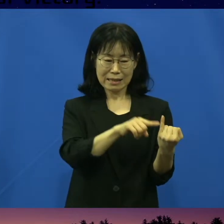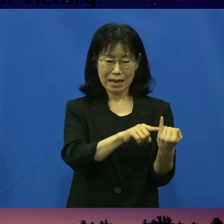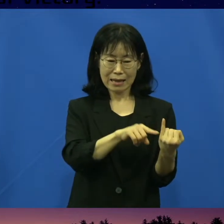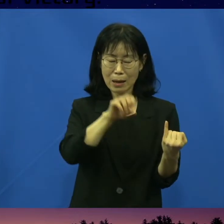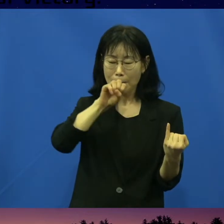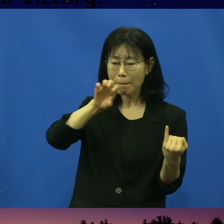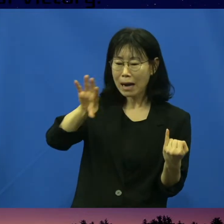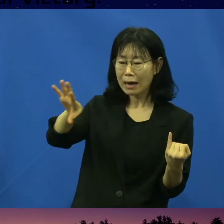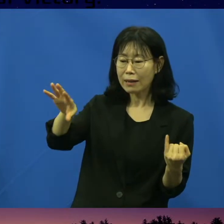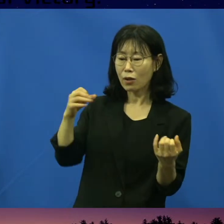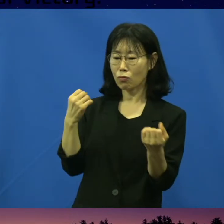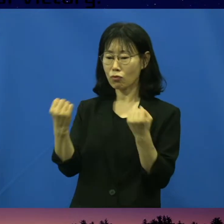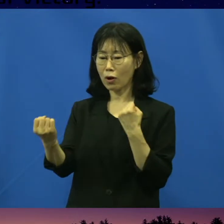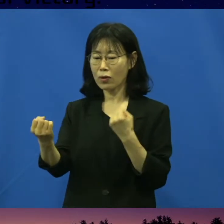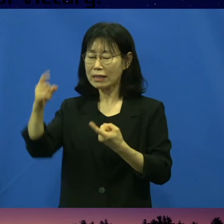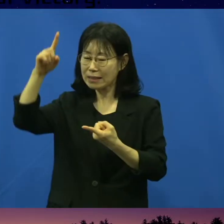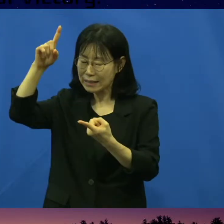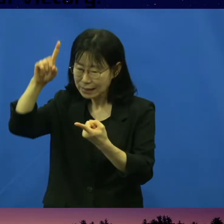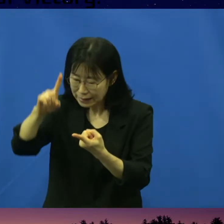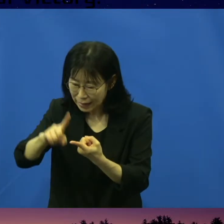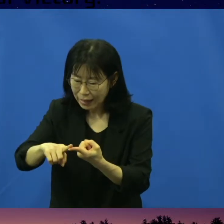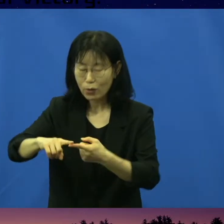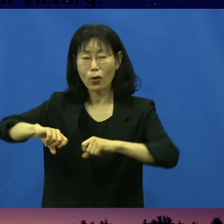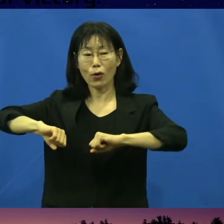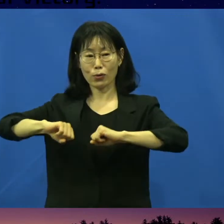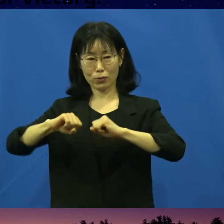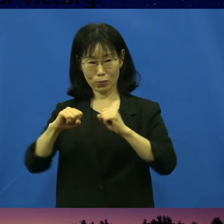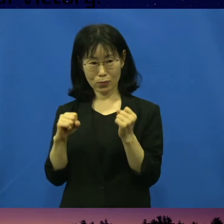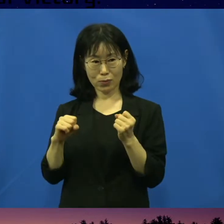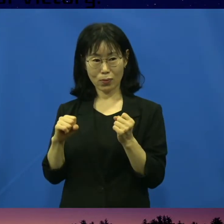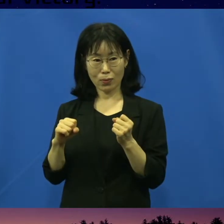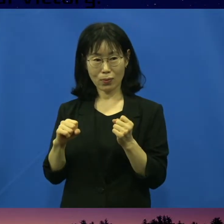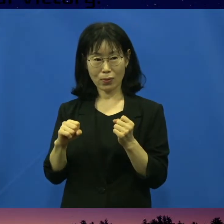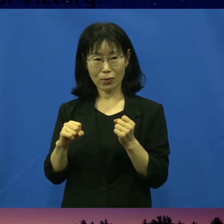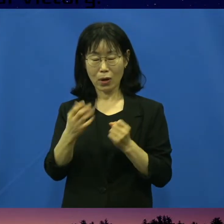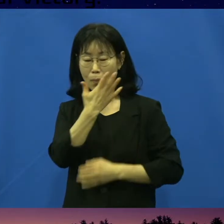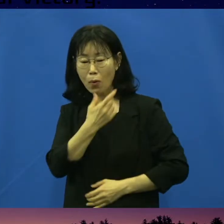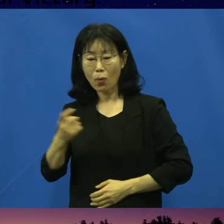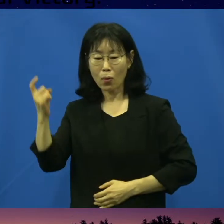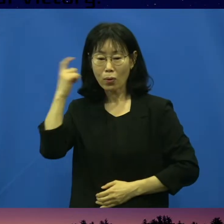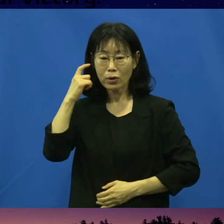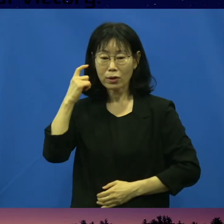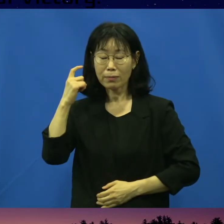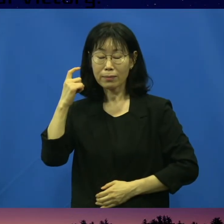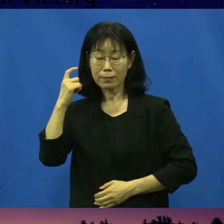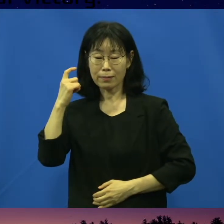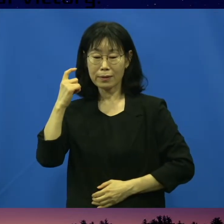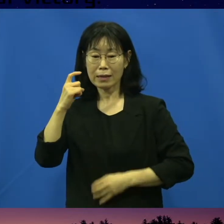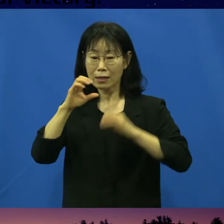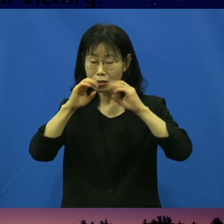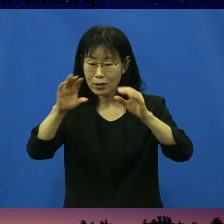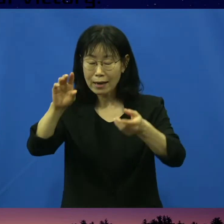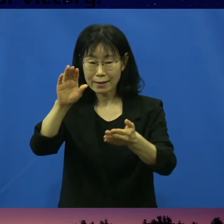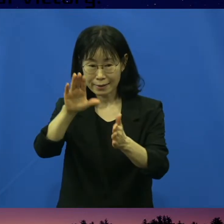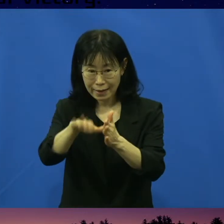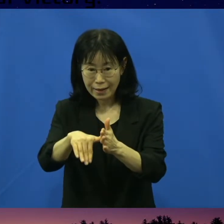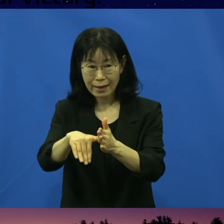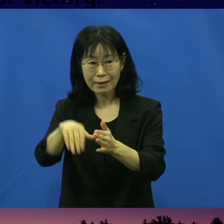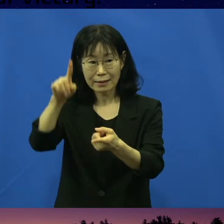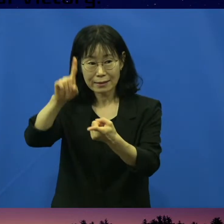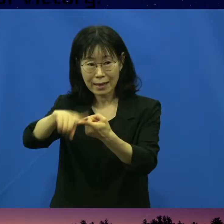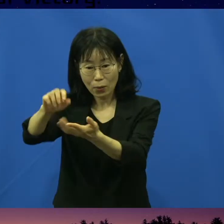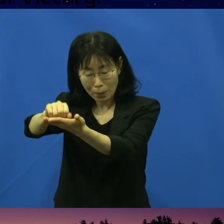말한 것이라 할지라도 그가 전한 말씀이 복음이라면 그 복음이 살리는 것입니다.